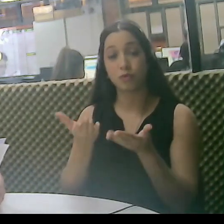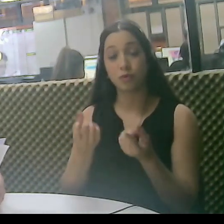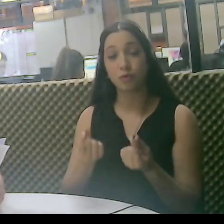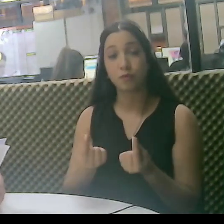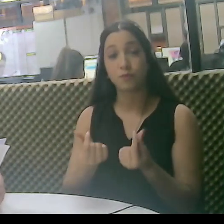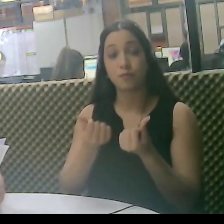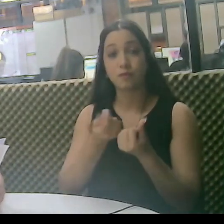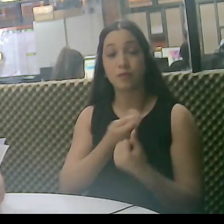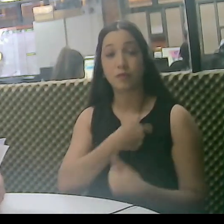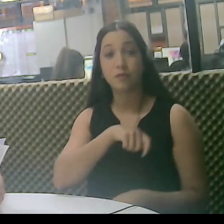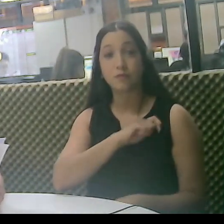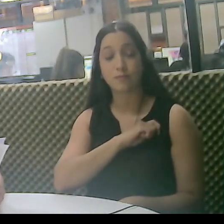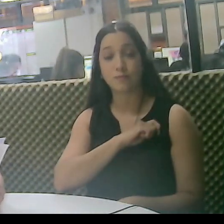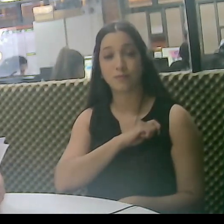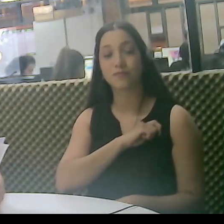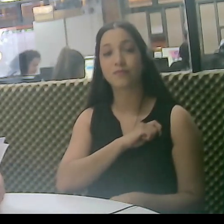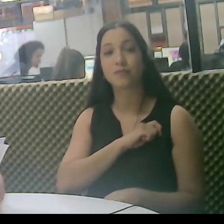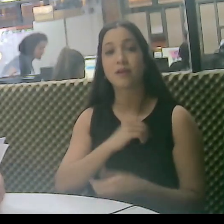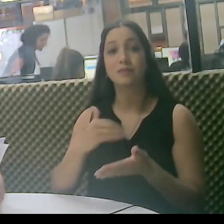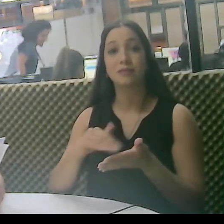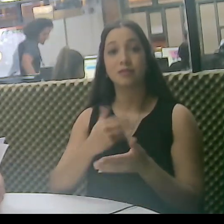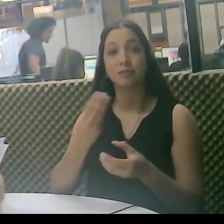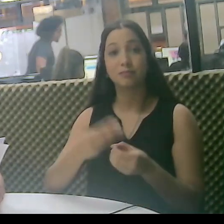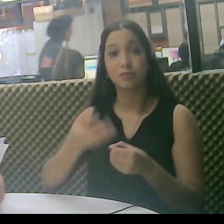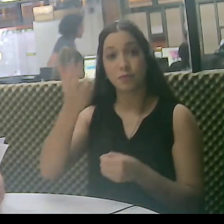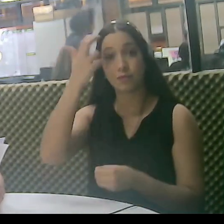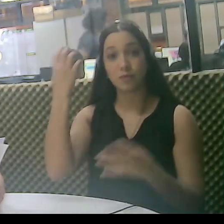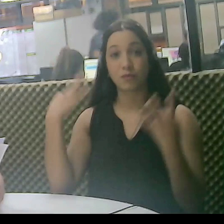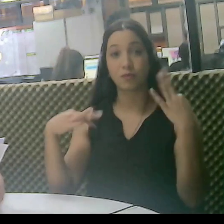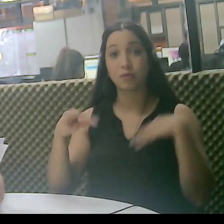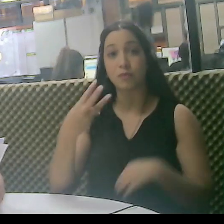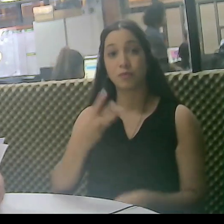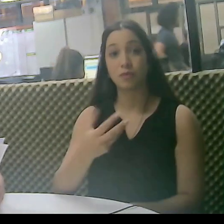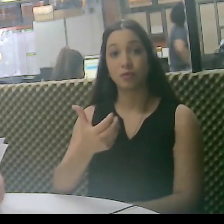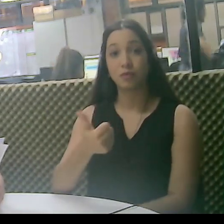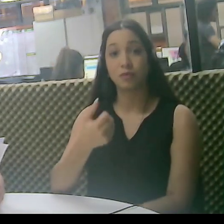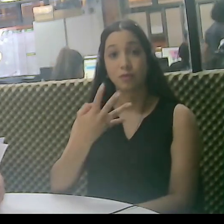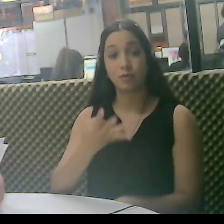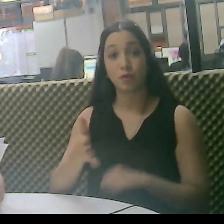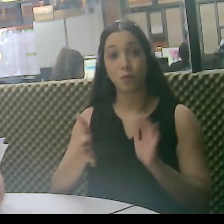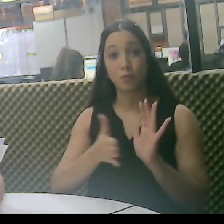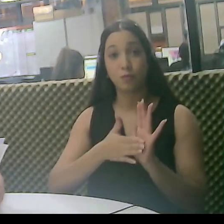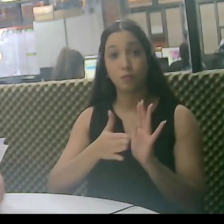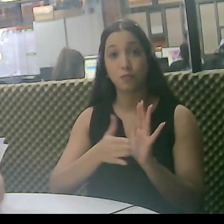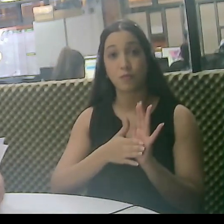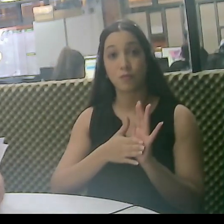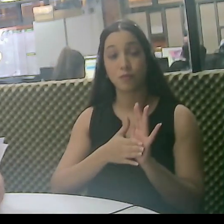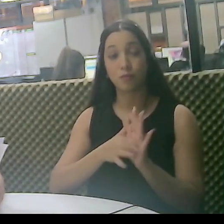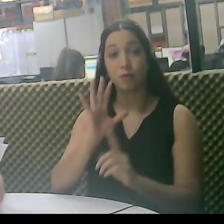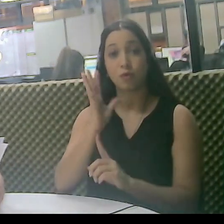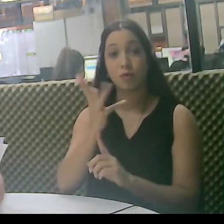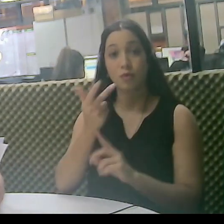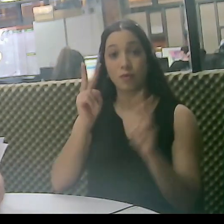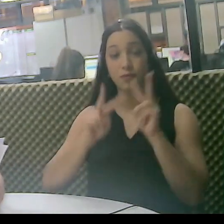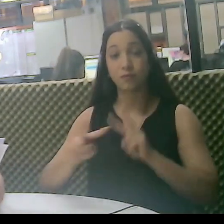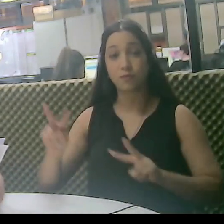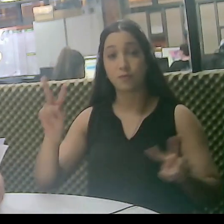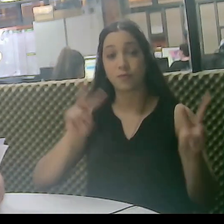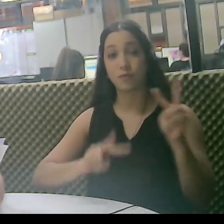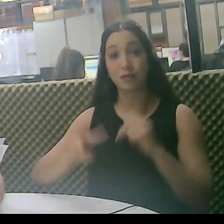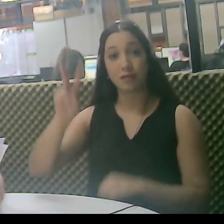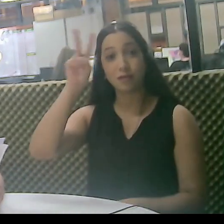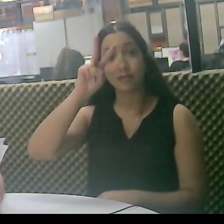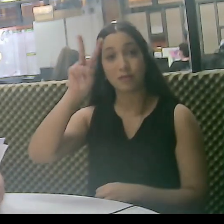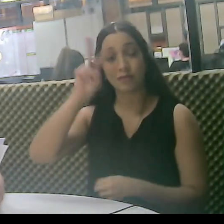a Secretaria Municipal de Cultura e Turismo recebeu 314 propostas nas áreas de artes visuais, histórias